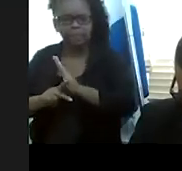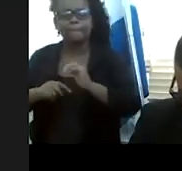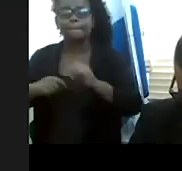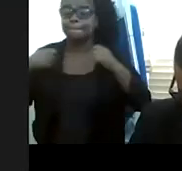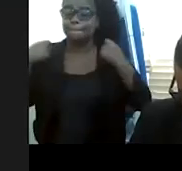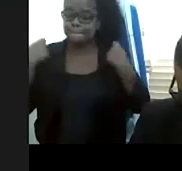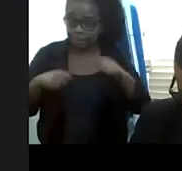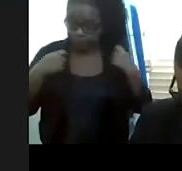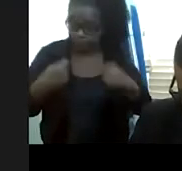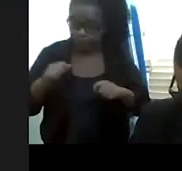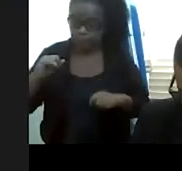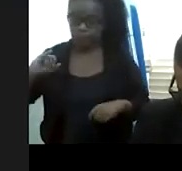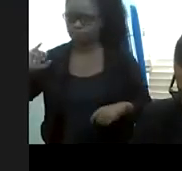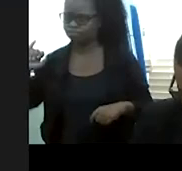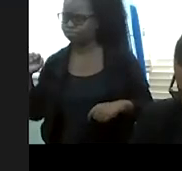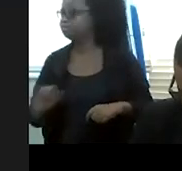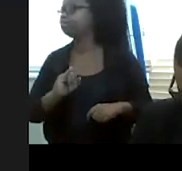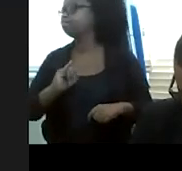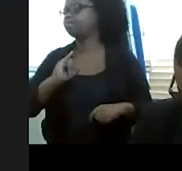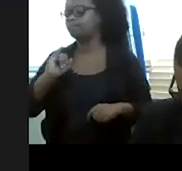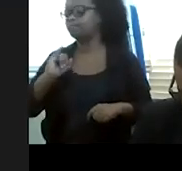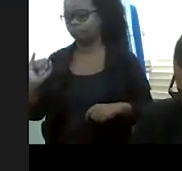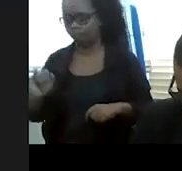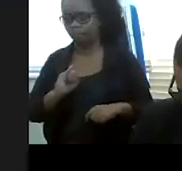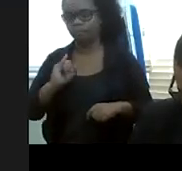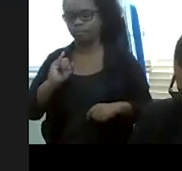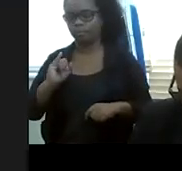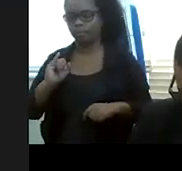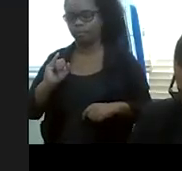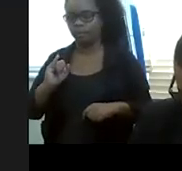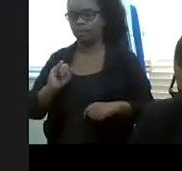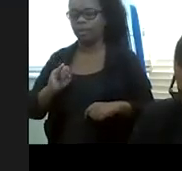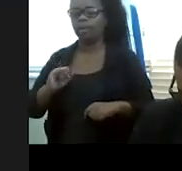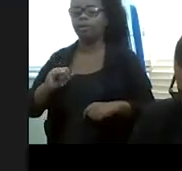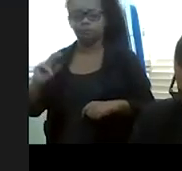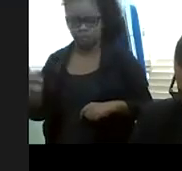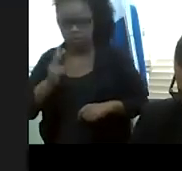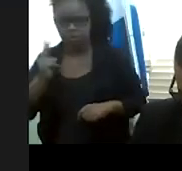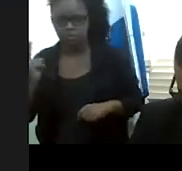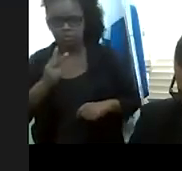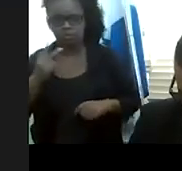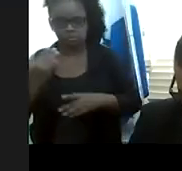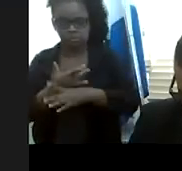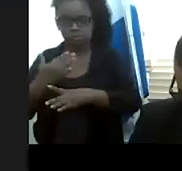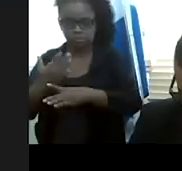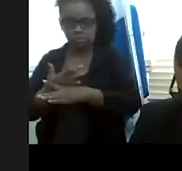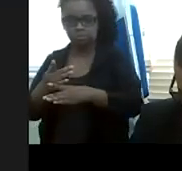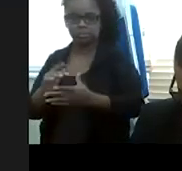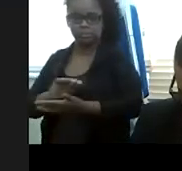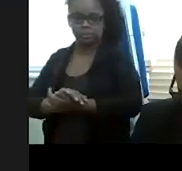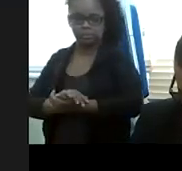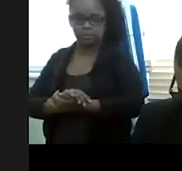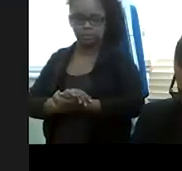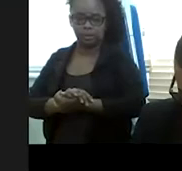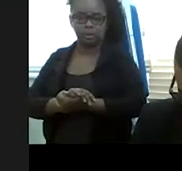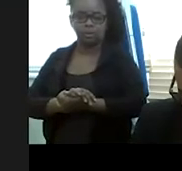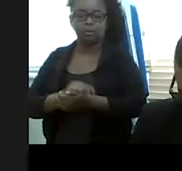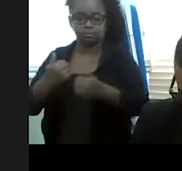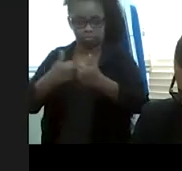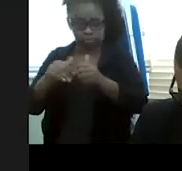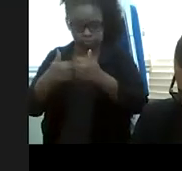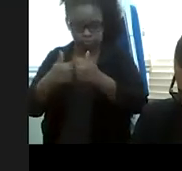extrema importância e grande valor, muito valioso para a nossa cidade, que é o transporte